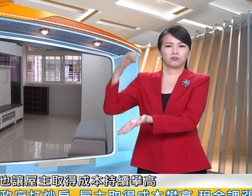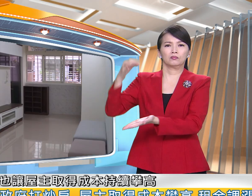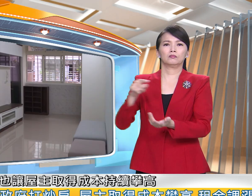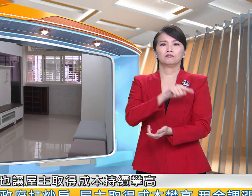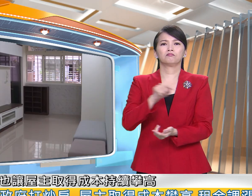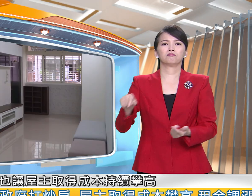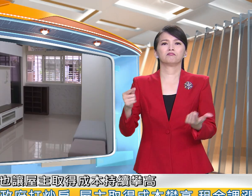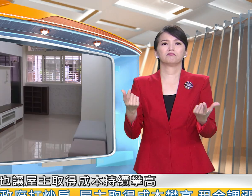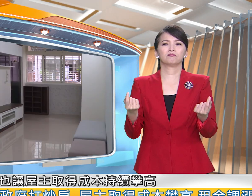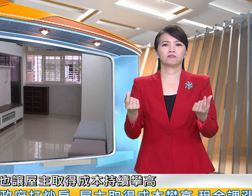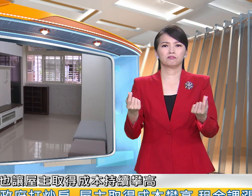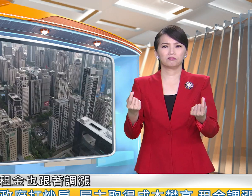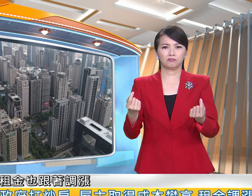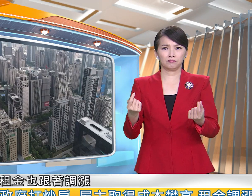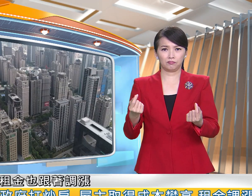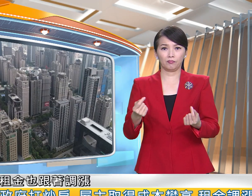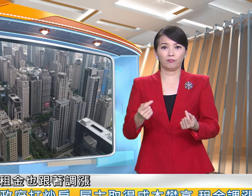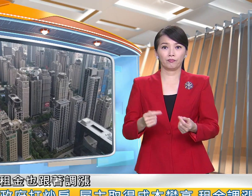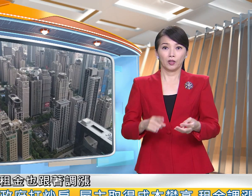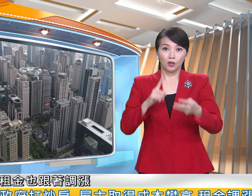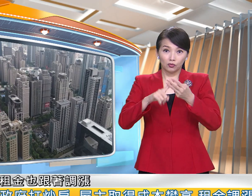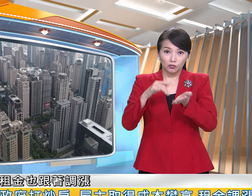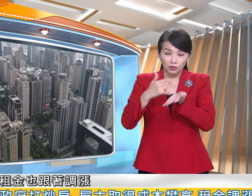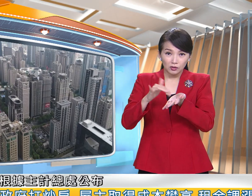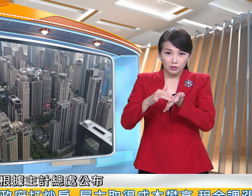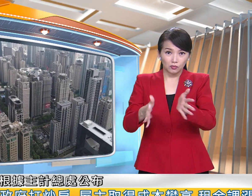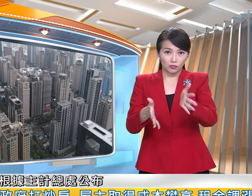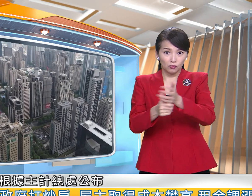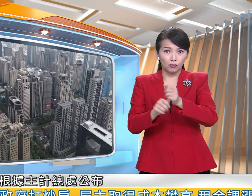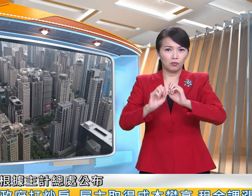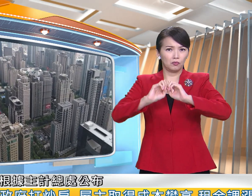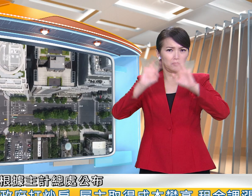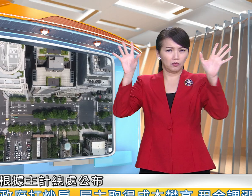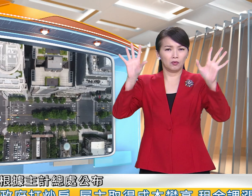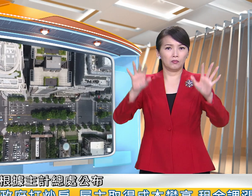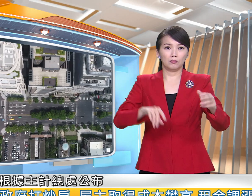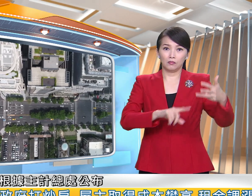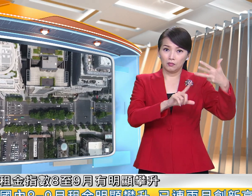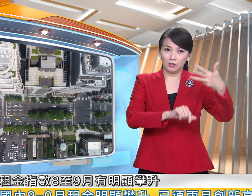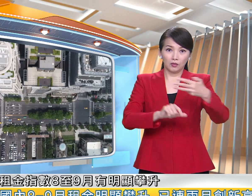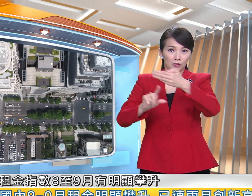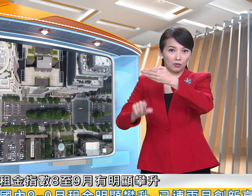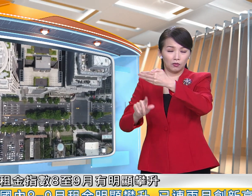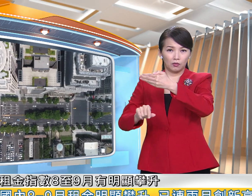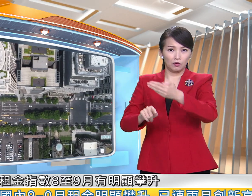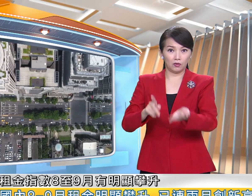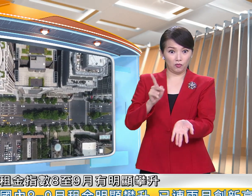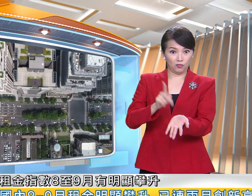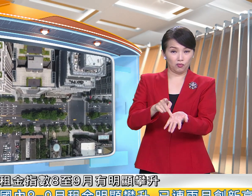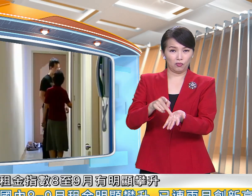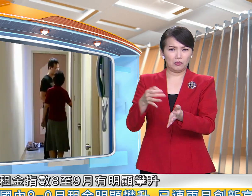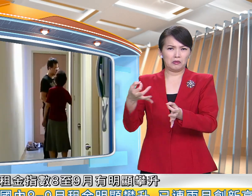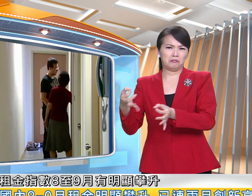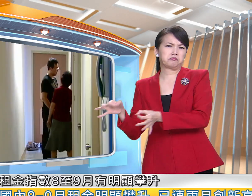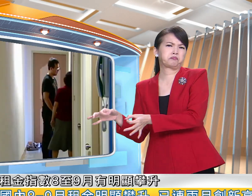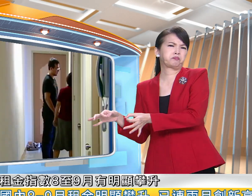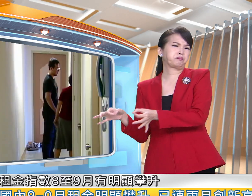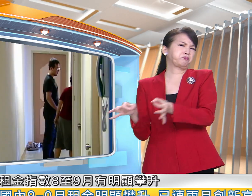攀高，租金也跟着调涨。根据主计总处公布，租金指数8、9月有明显攀